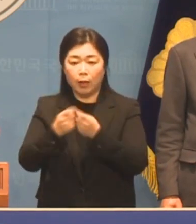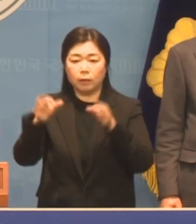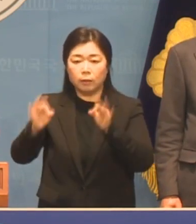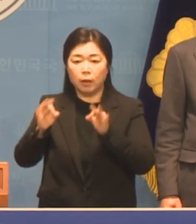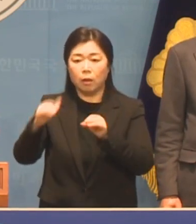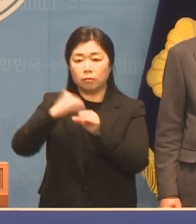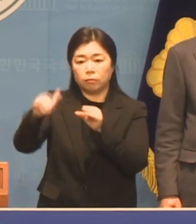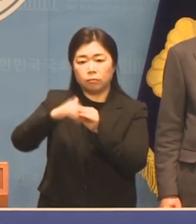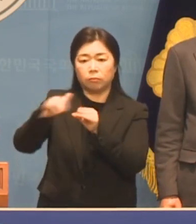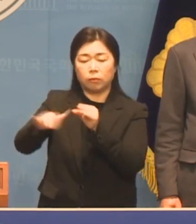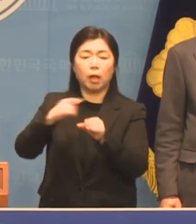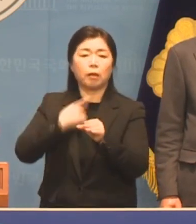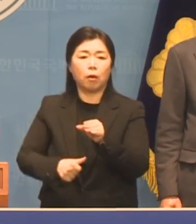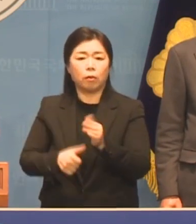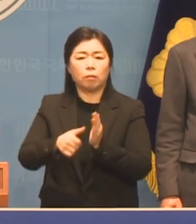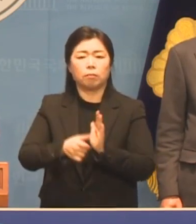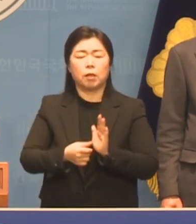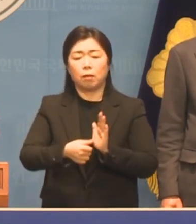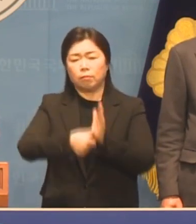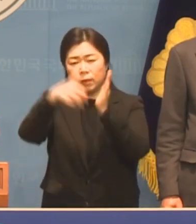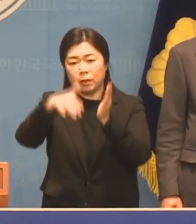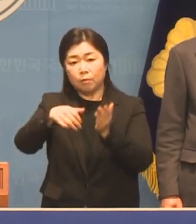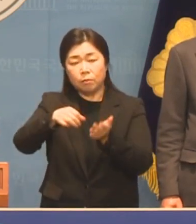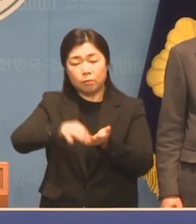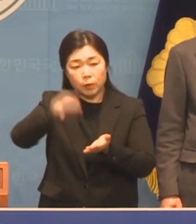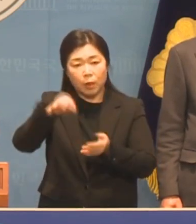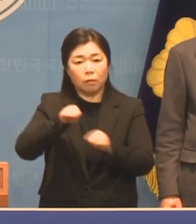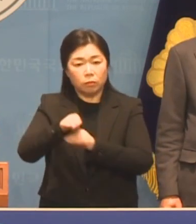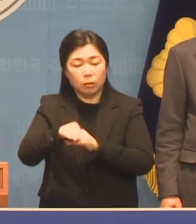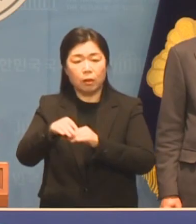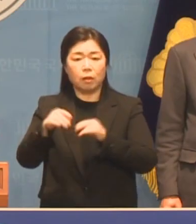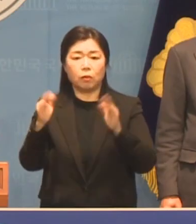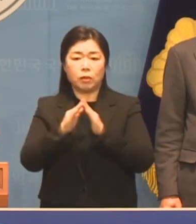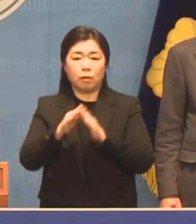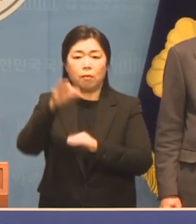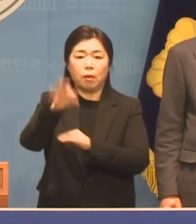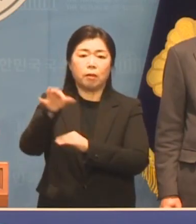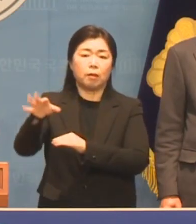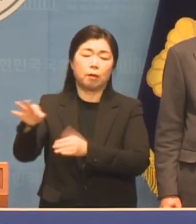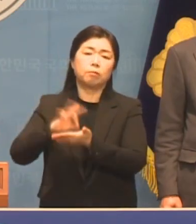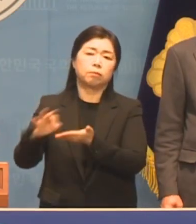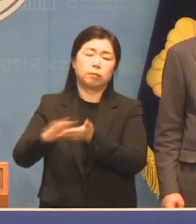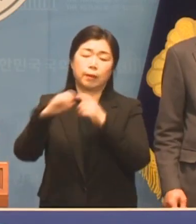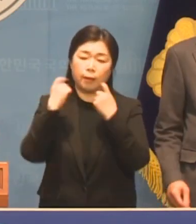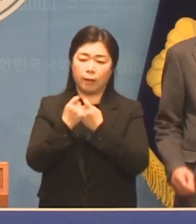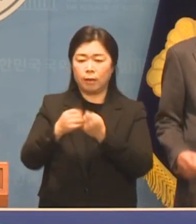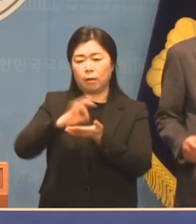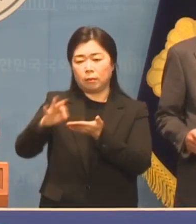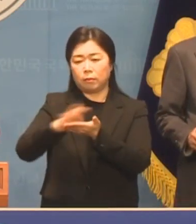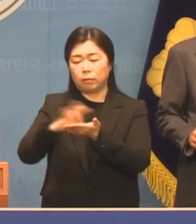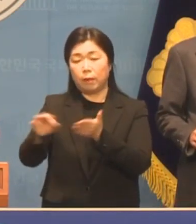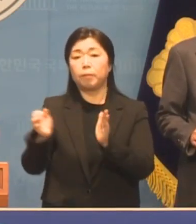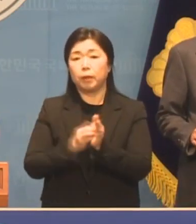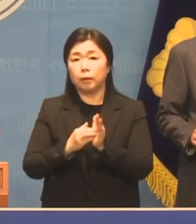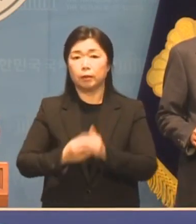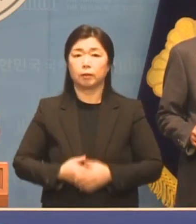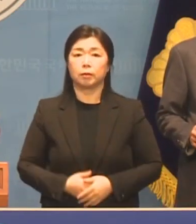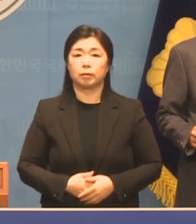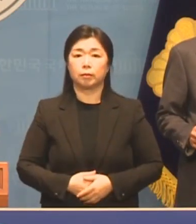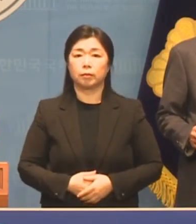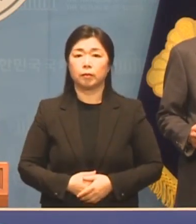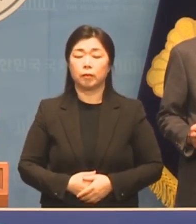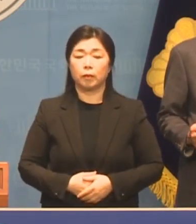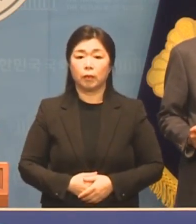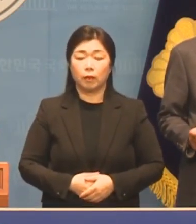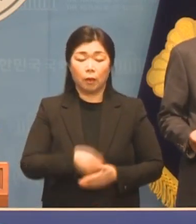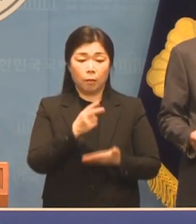통해 온갖 명품과 외제차, 가족 명의의 집을 사는 등 사적으로 사용됐습니다.